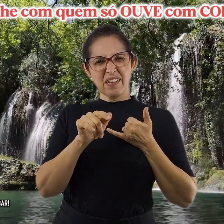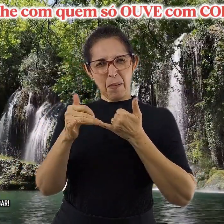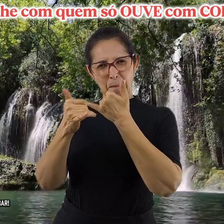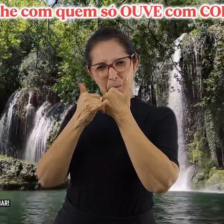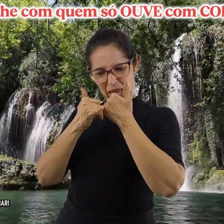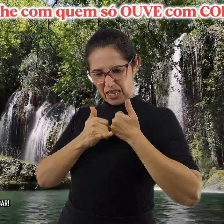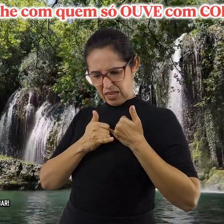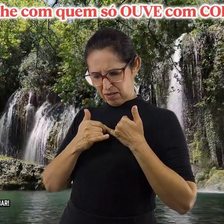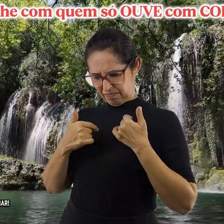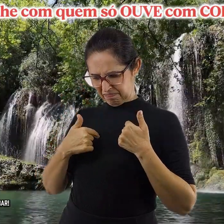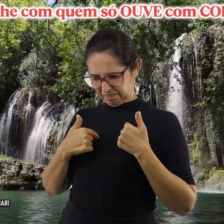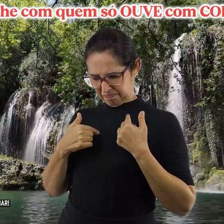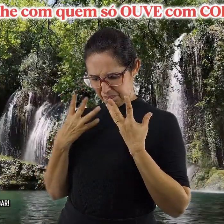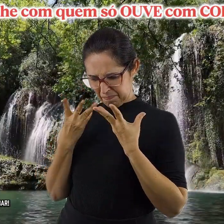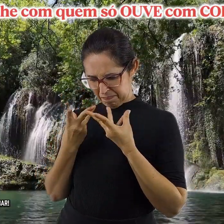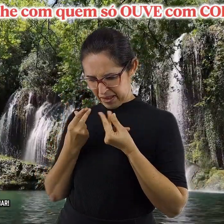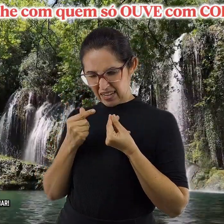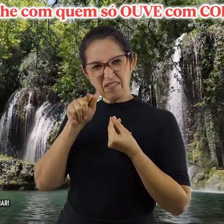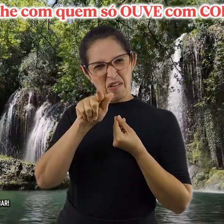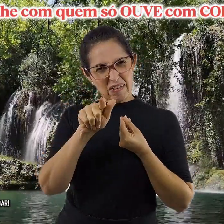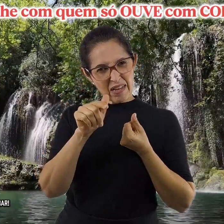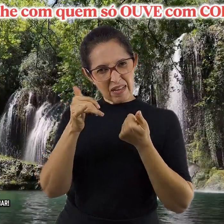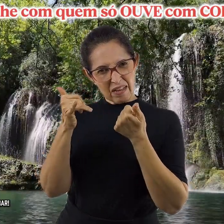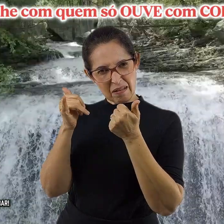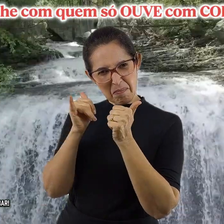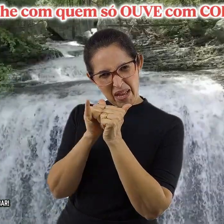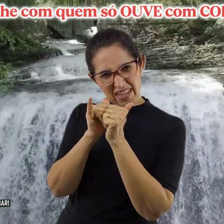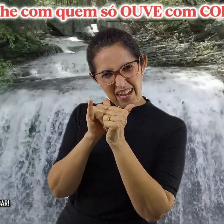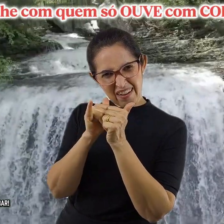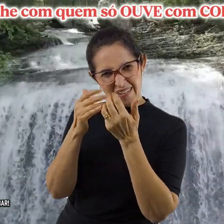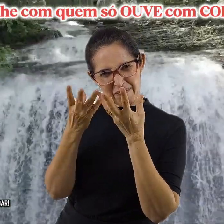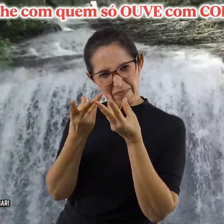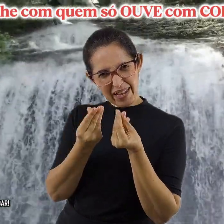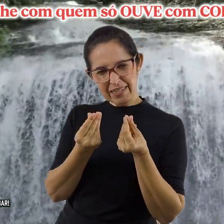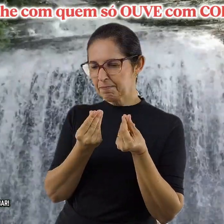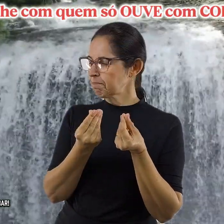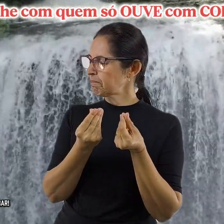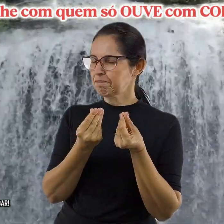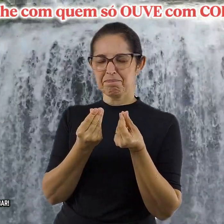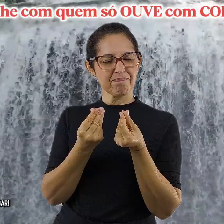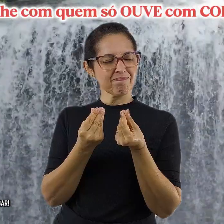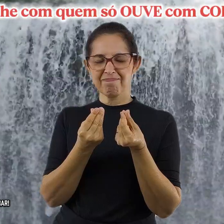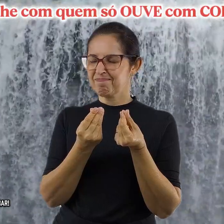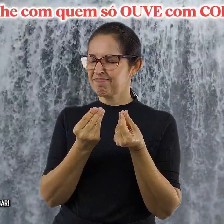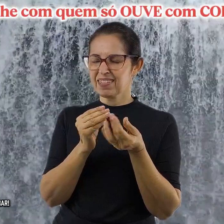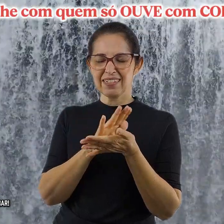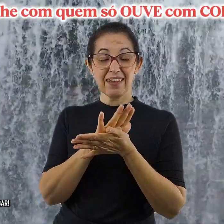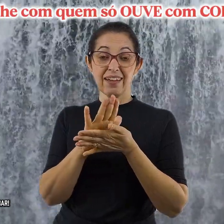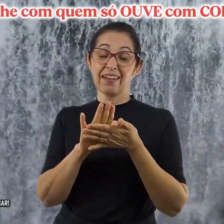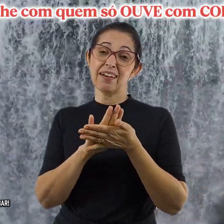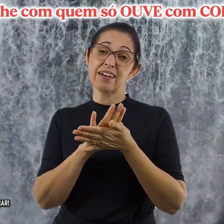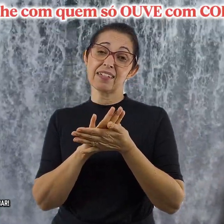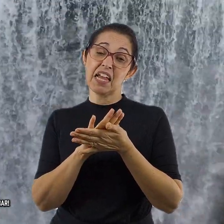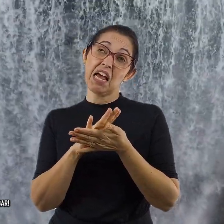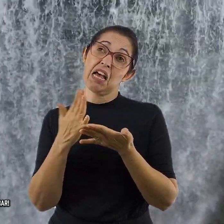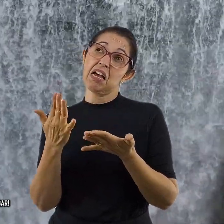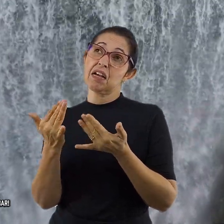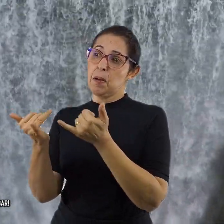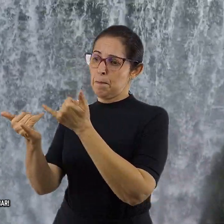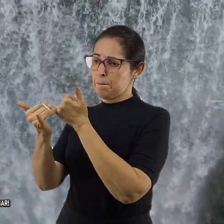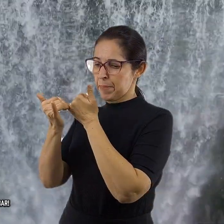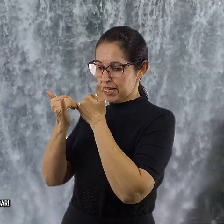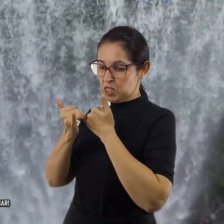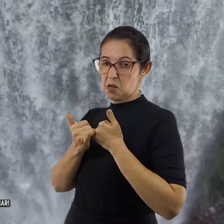merecemos. O perdão não é, nós não fomos perdoados porque somos